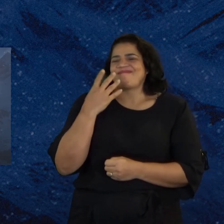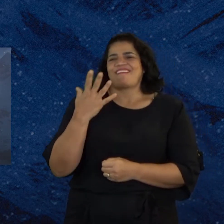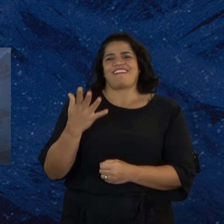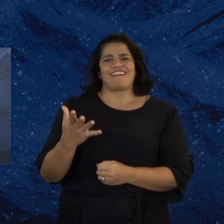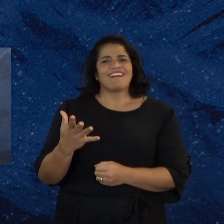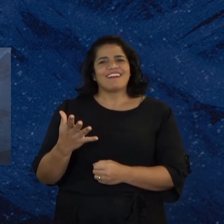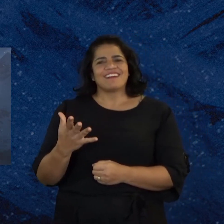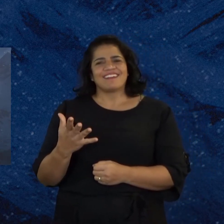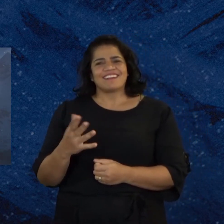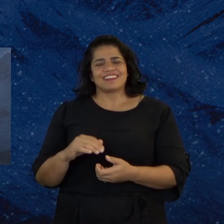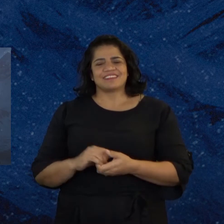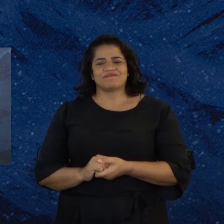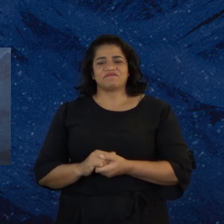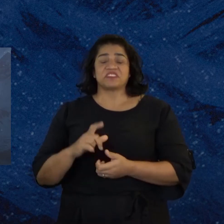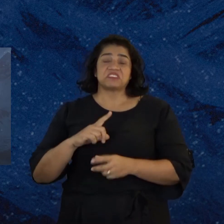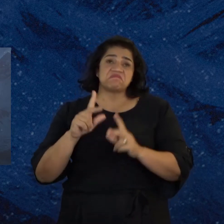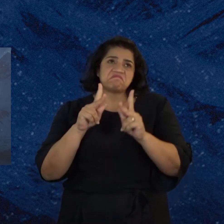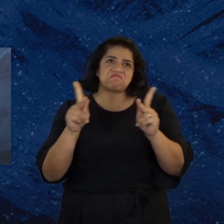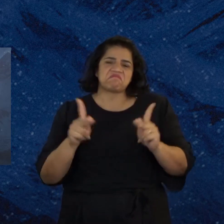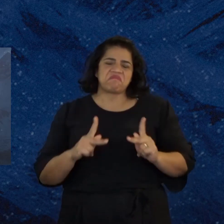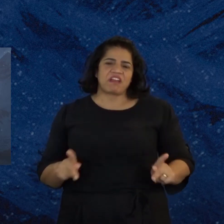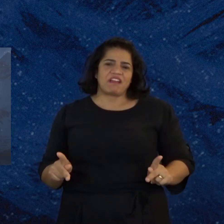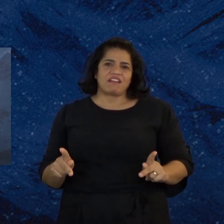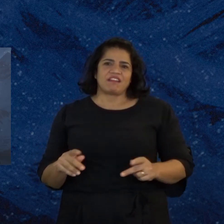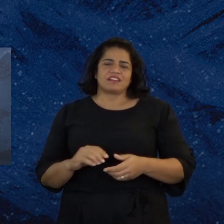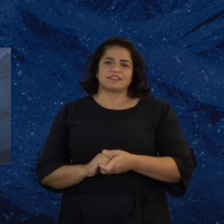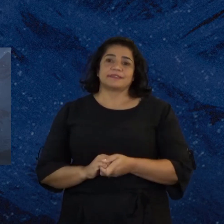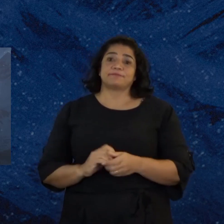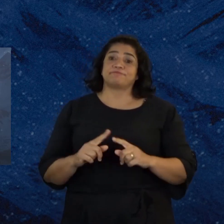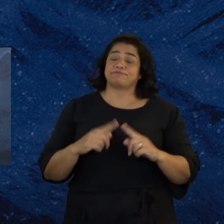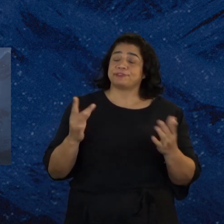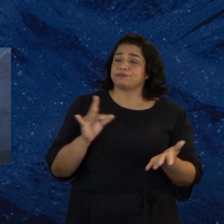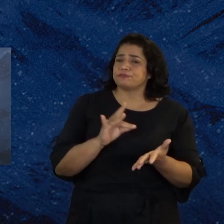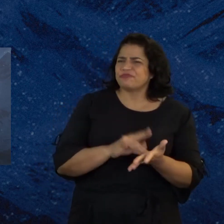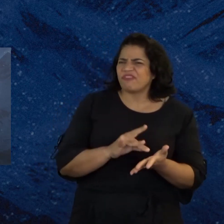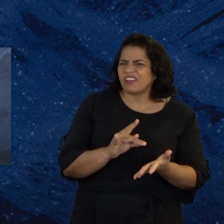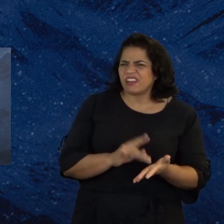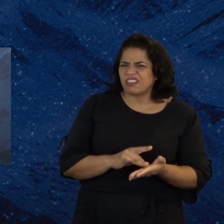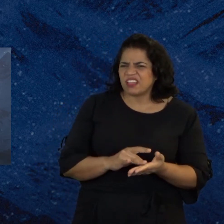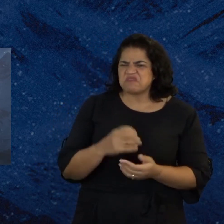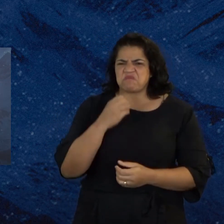isso. Na verdade, não estava tudo bem coisa nenhuma.